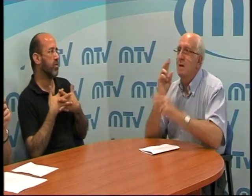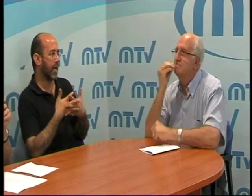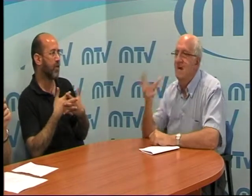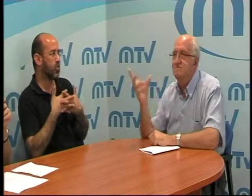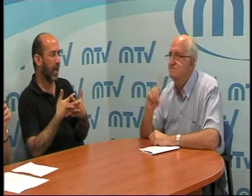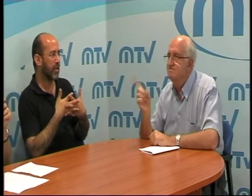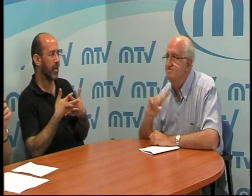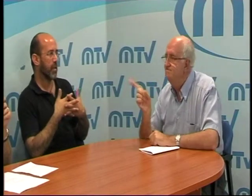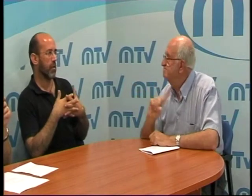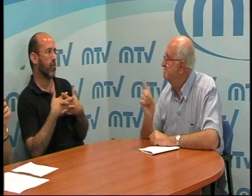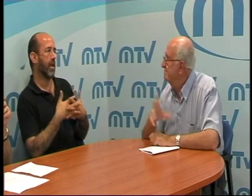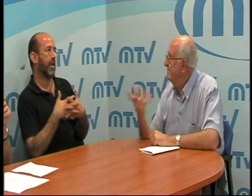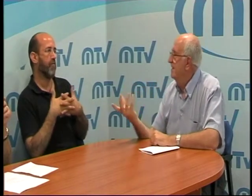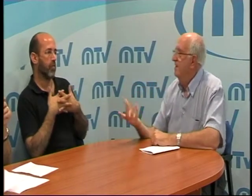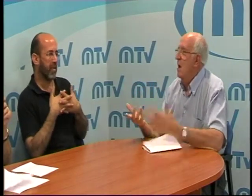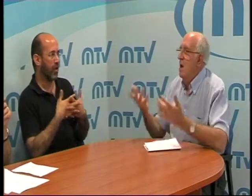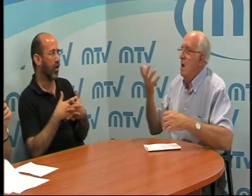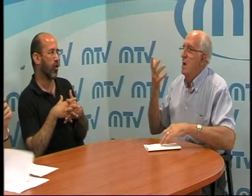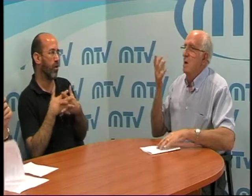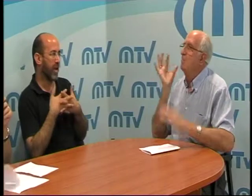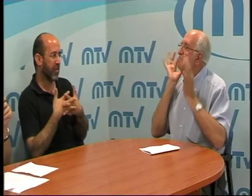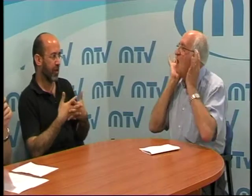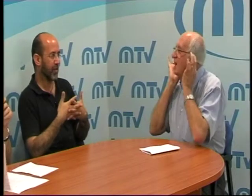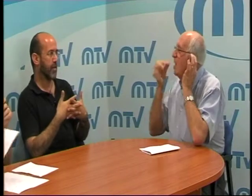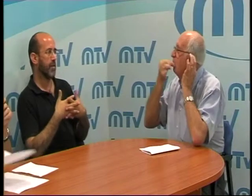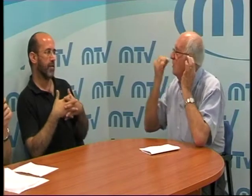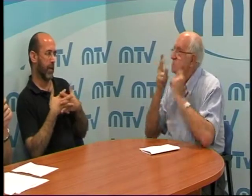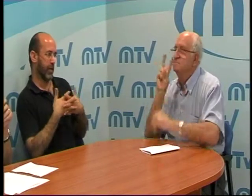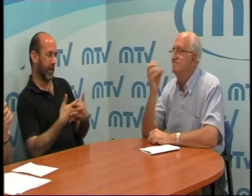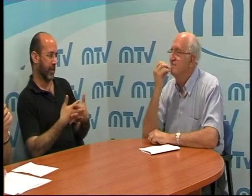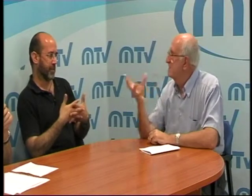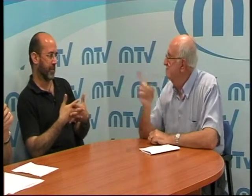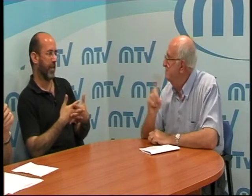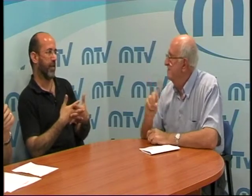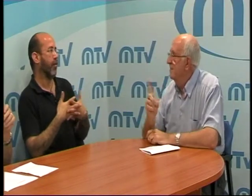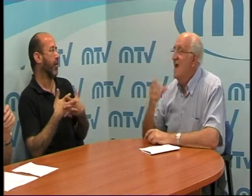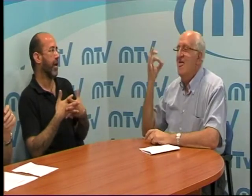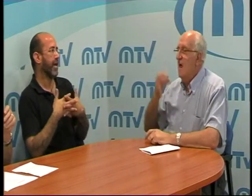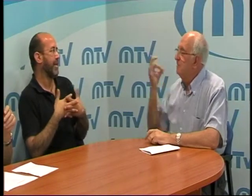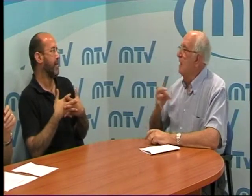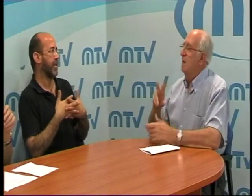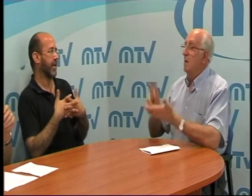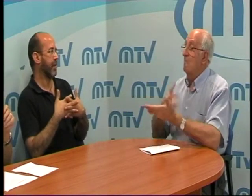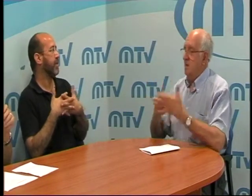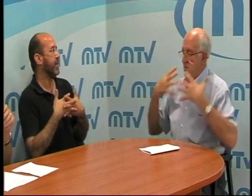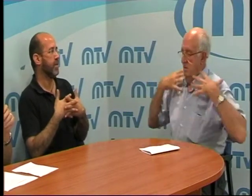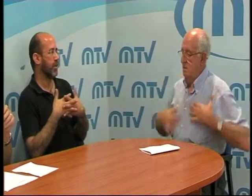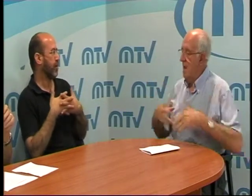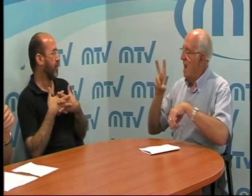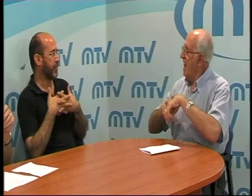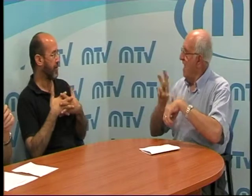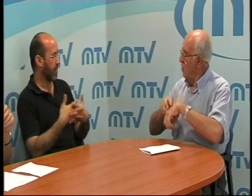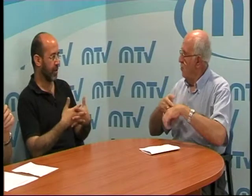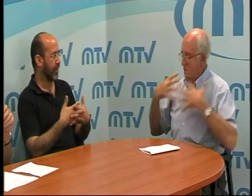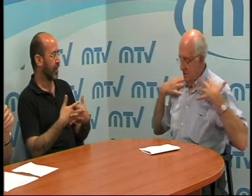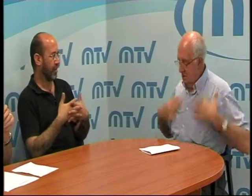una dificultad visual, con lo cual la información o la comunicación disminuiría. Es decir, o igual que la intérprete que lleva pendiente o lleva